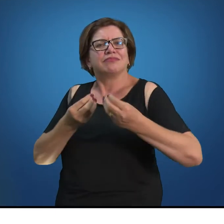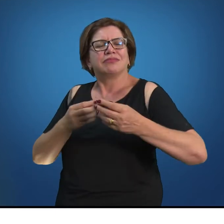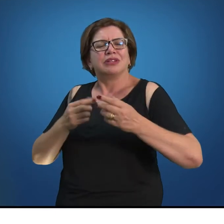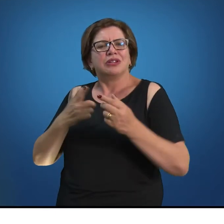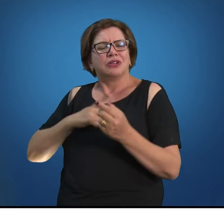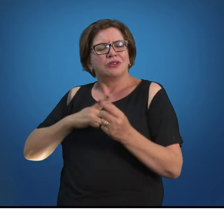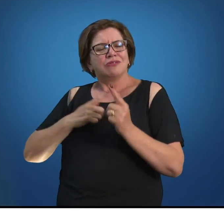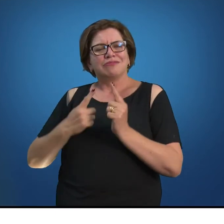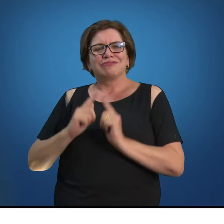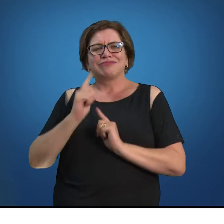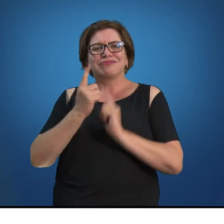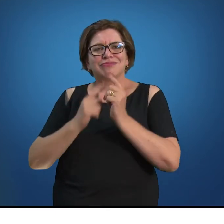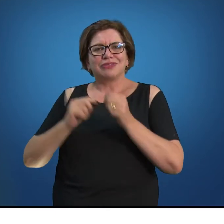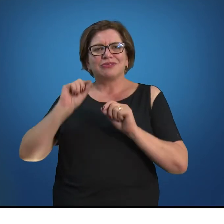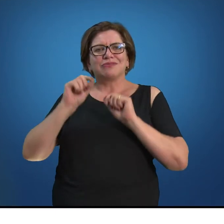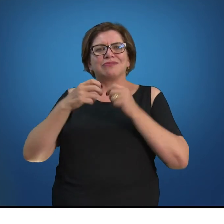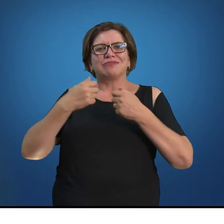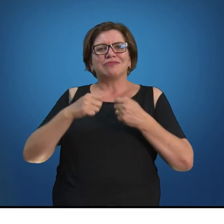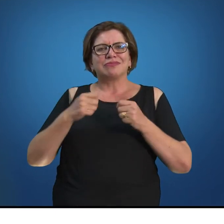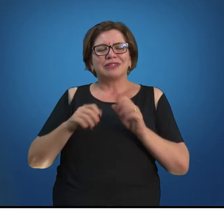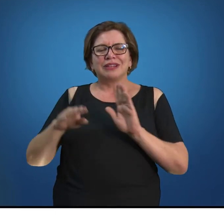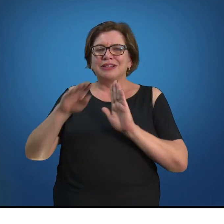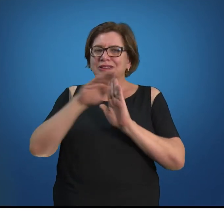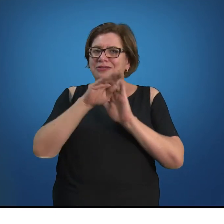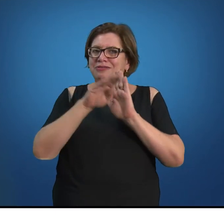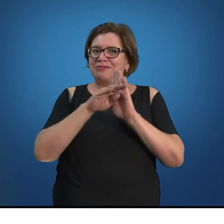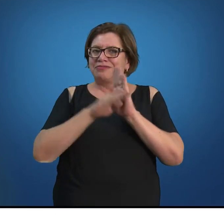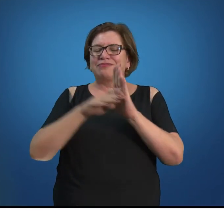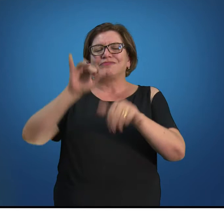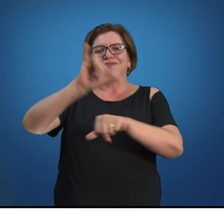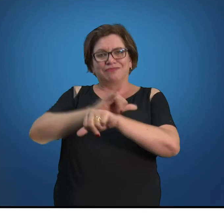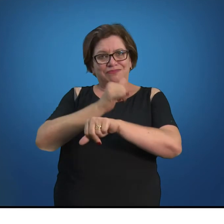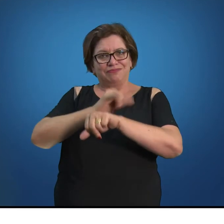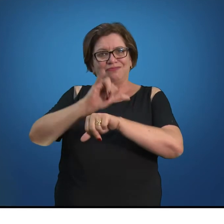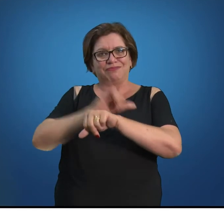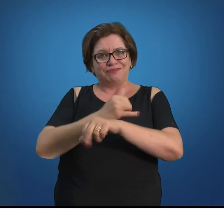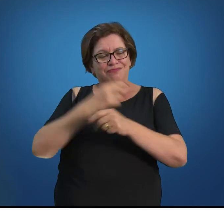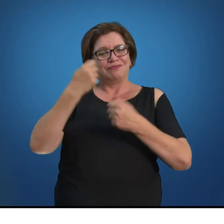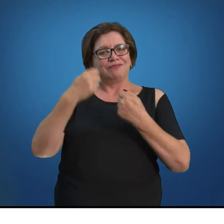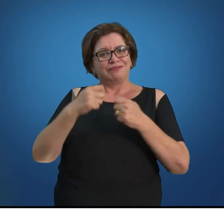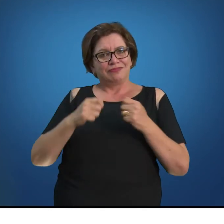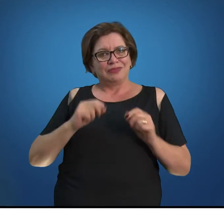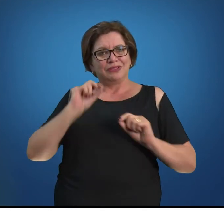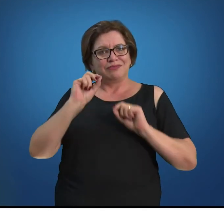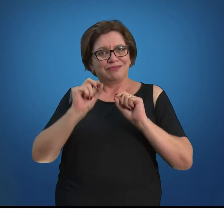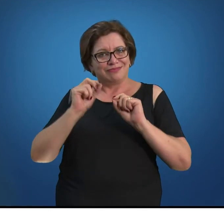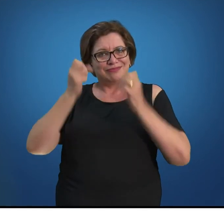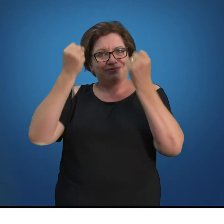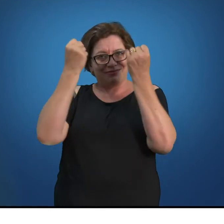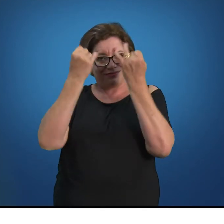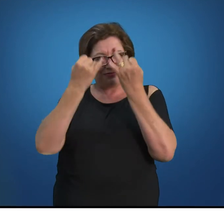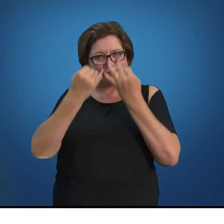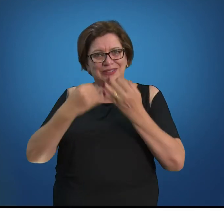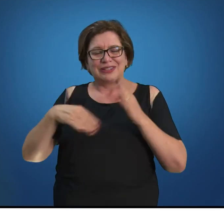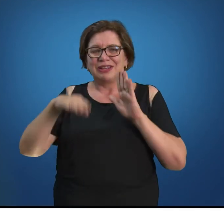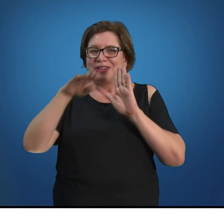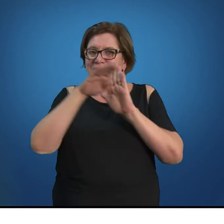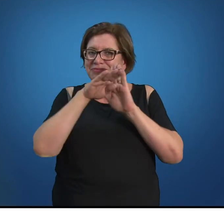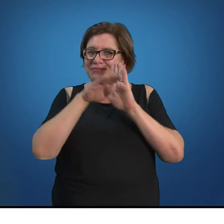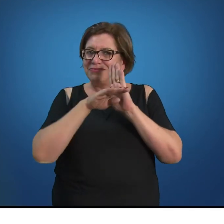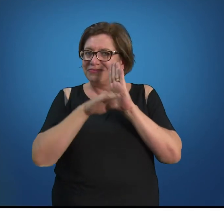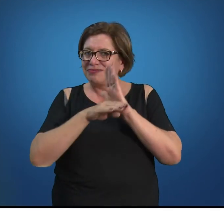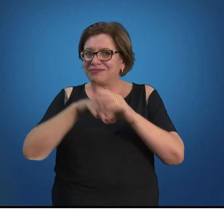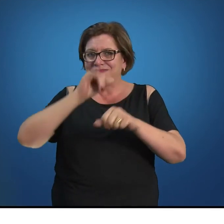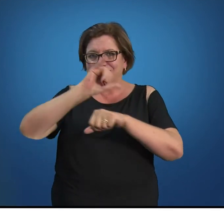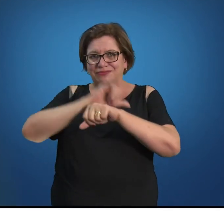gestão, a necessidade do planejamento estratégico, e nesse ponto principal destacamos o planejamento